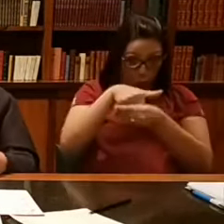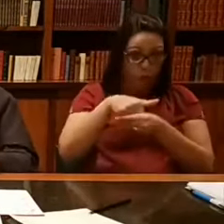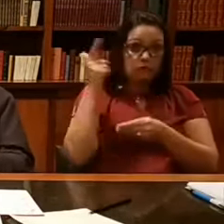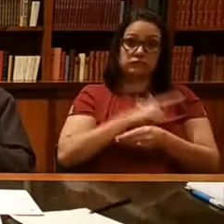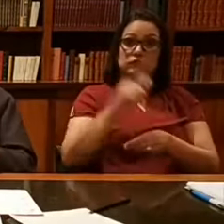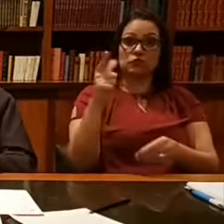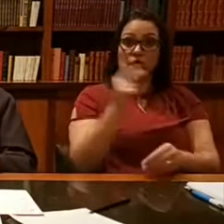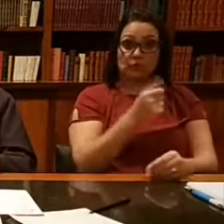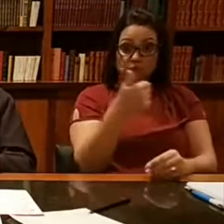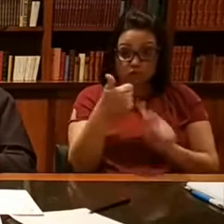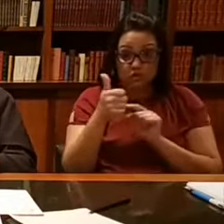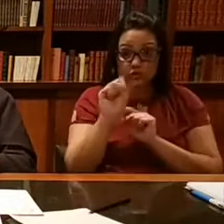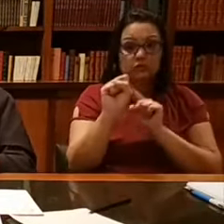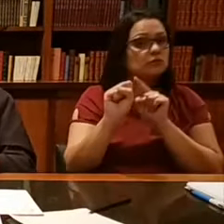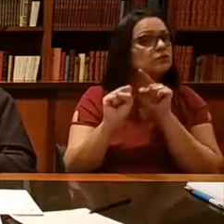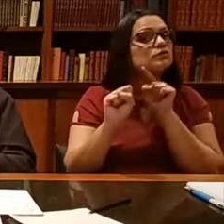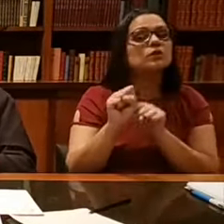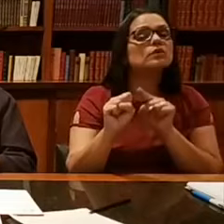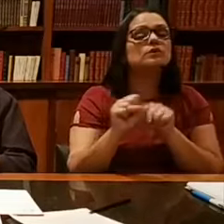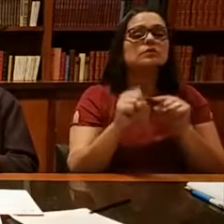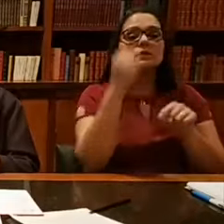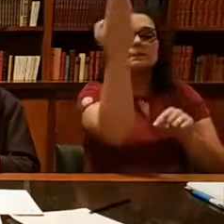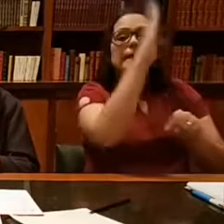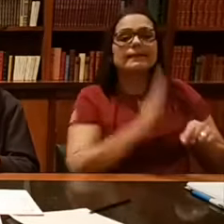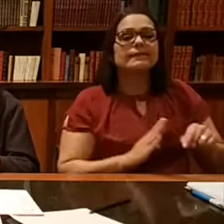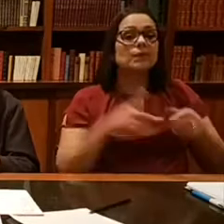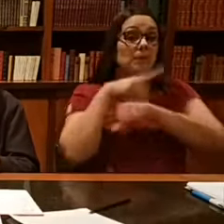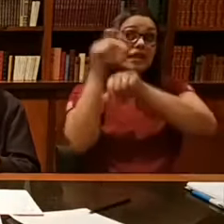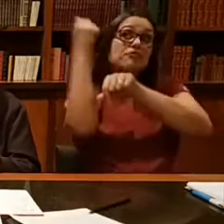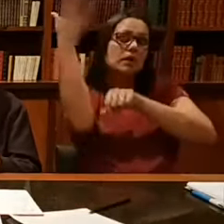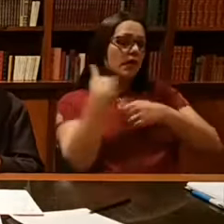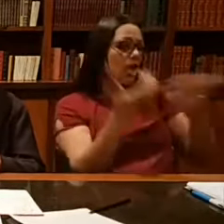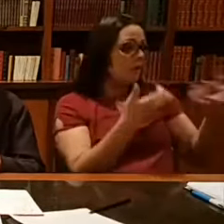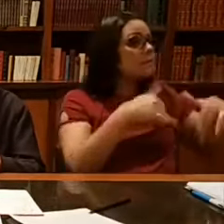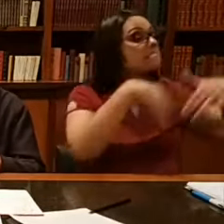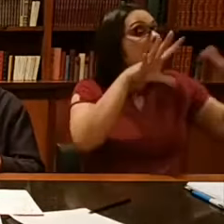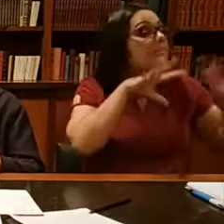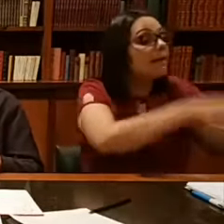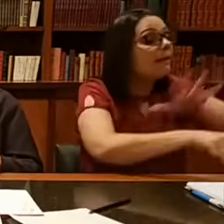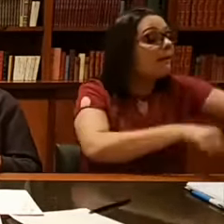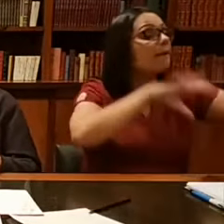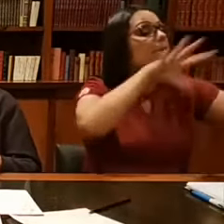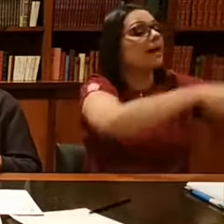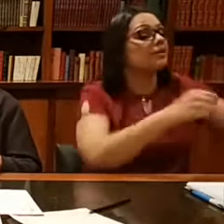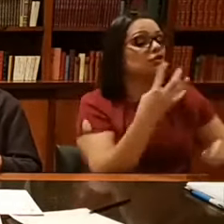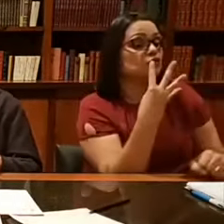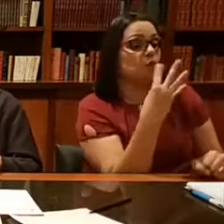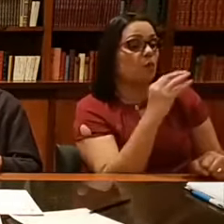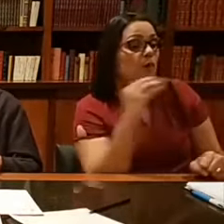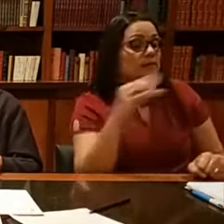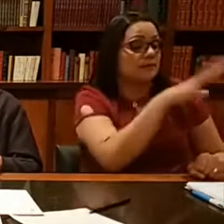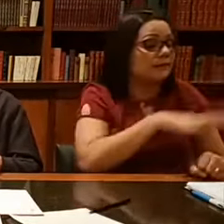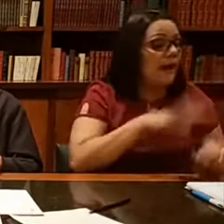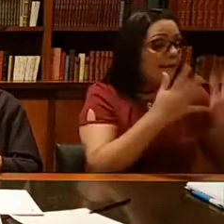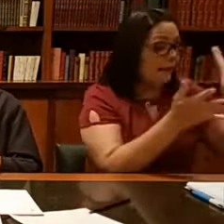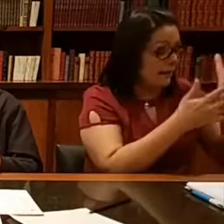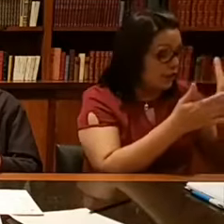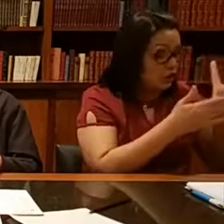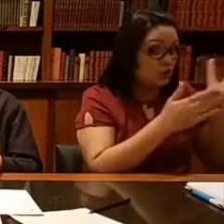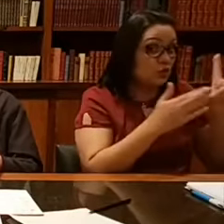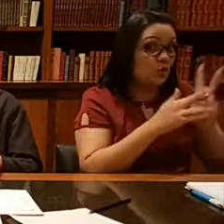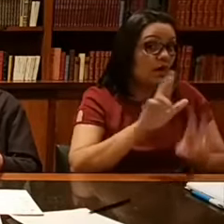em 2018, demarcasse mais aproximadamente 400 reservas indígenas novas e mais